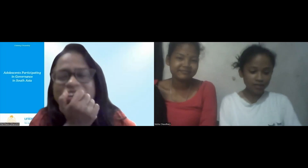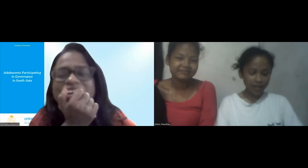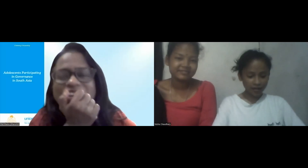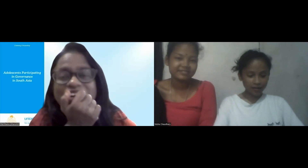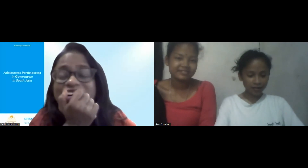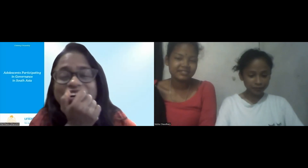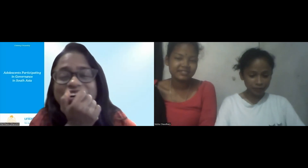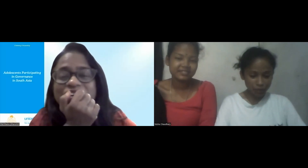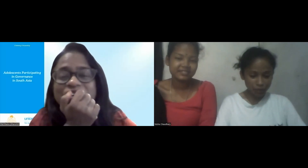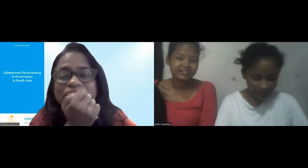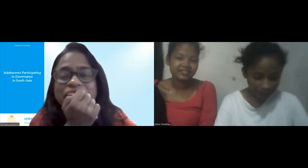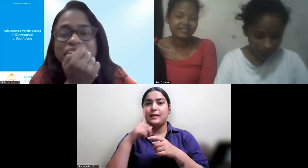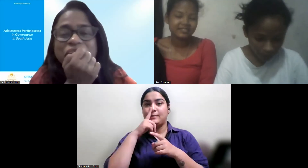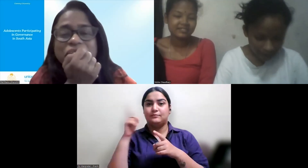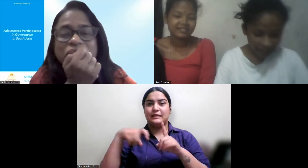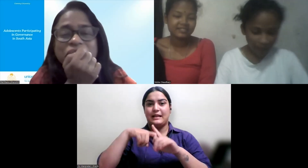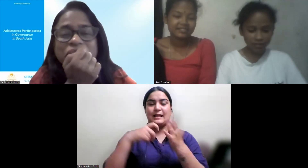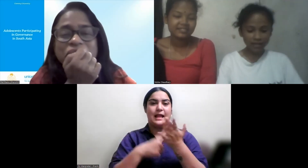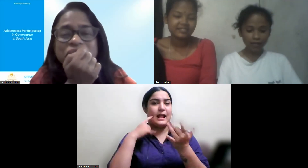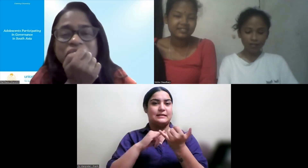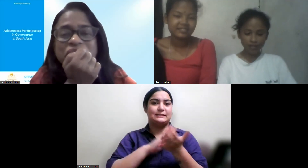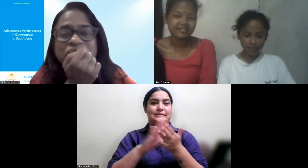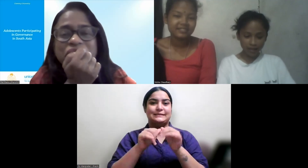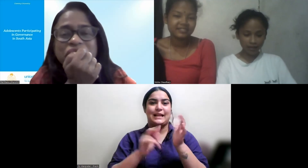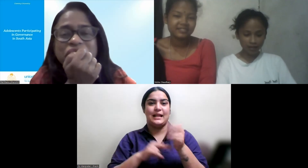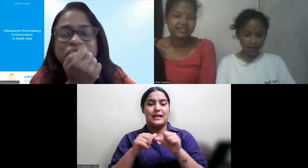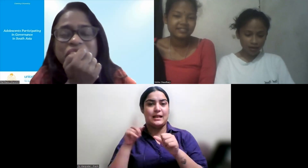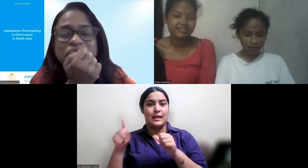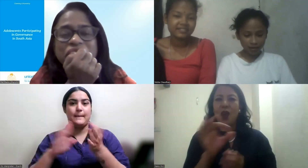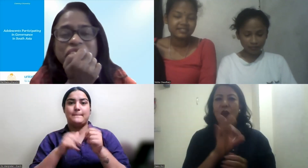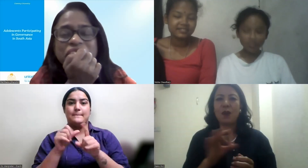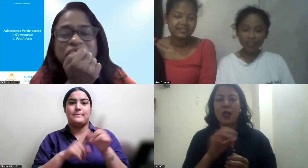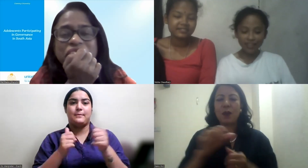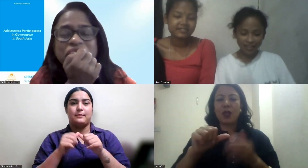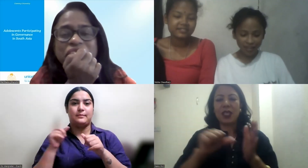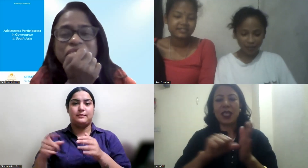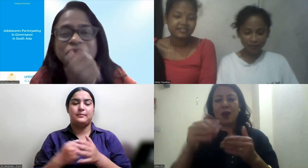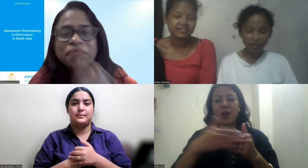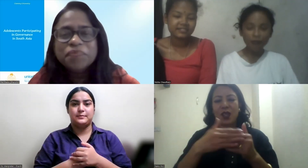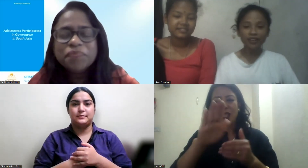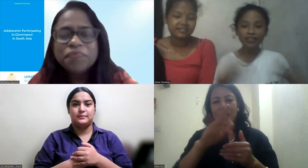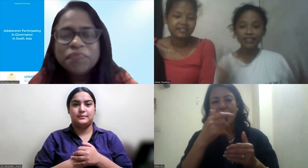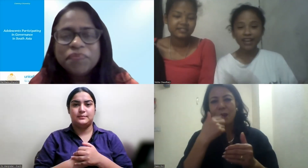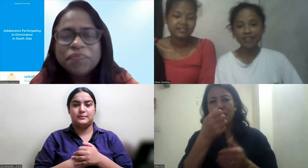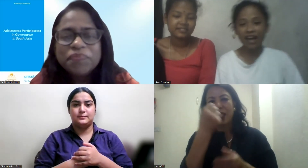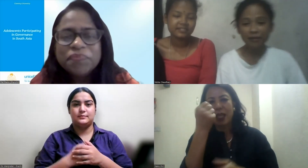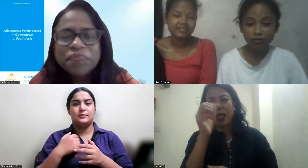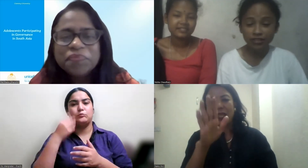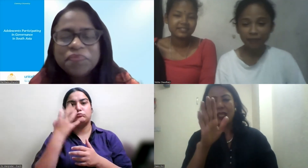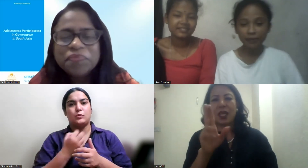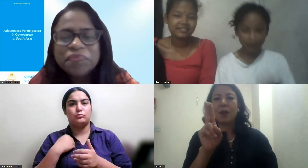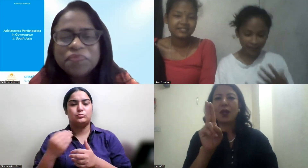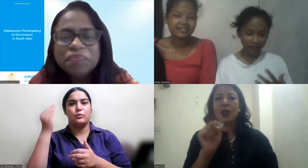हाम्रो चाहिँ युनिसेफ अफिस हाम्रो जिल्लाको नजिकै छ कि छैन मतलब छ भने कति टाढा छ हामी